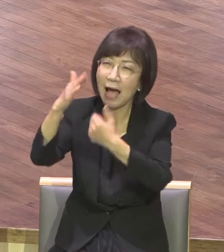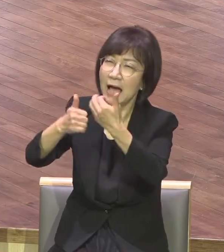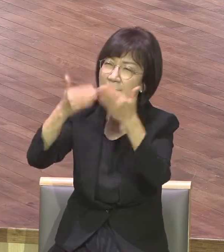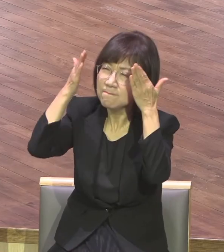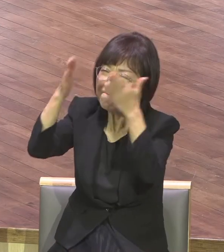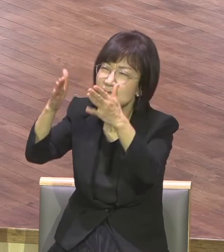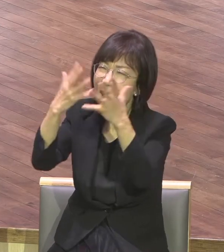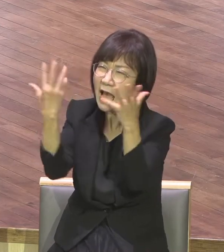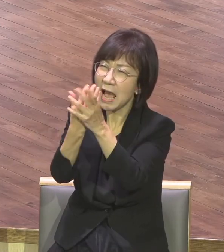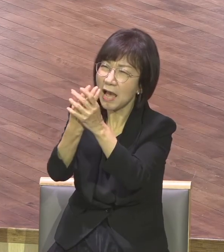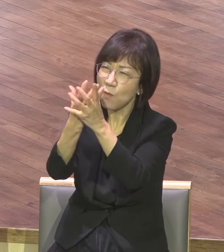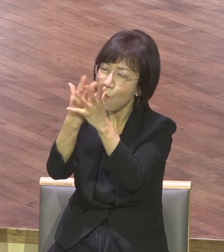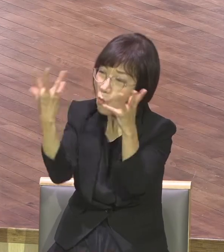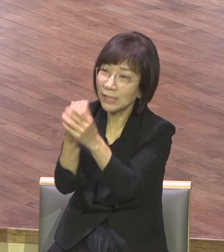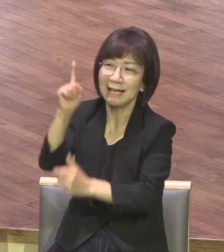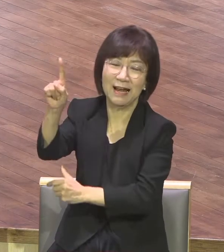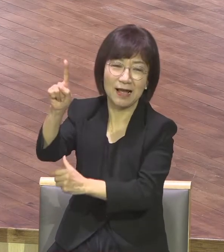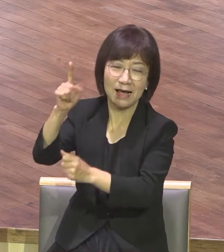향하는 삶을 살았어요.